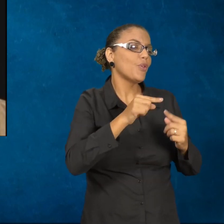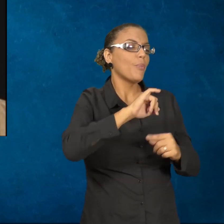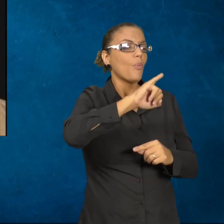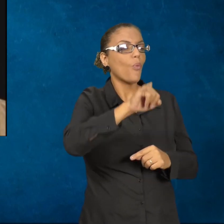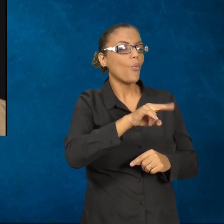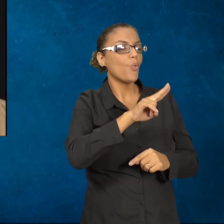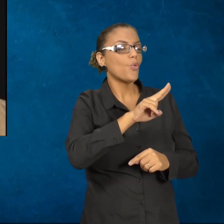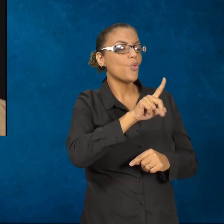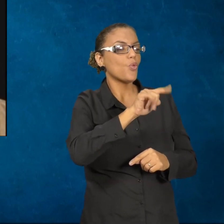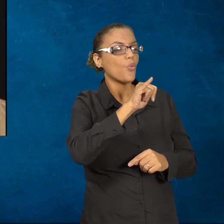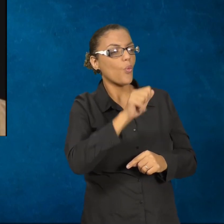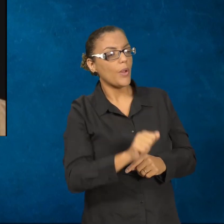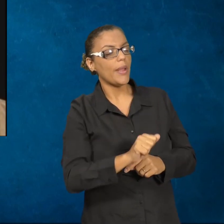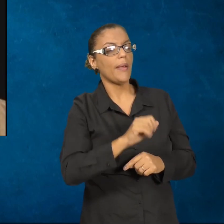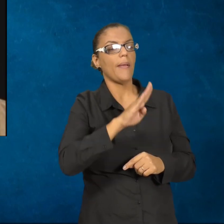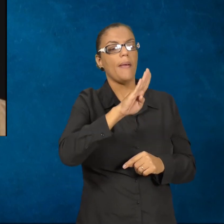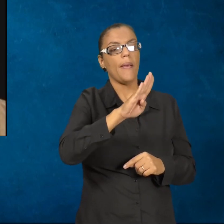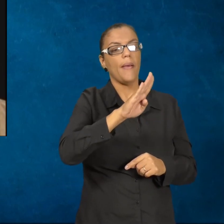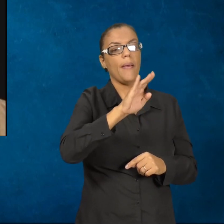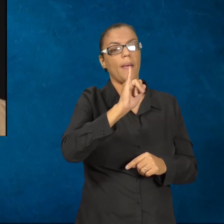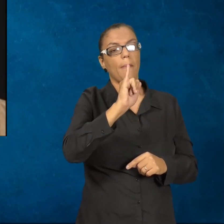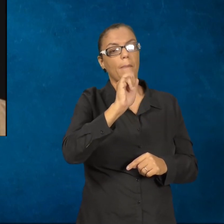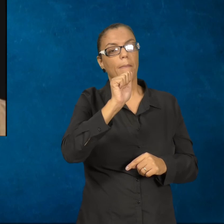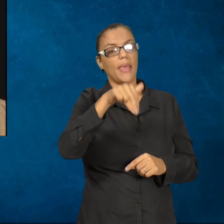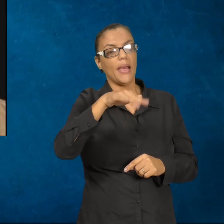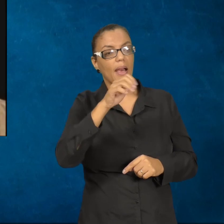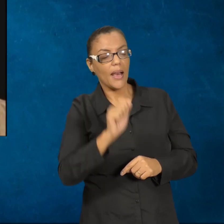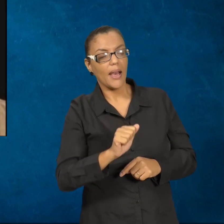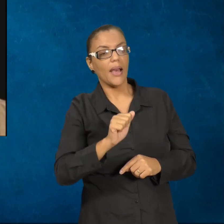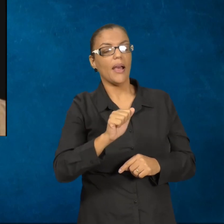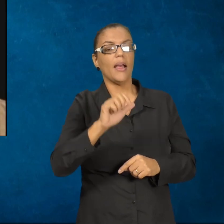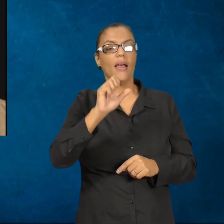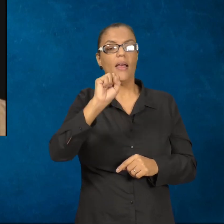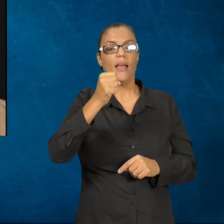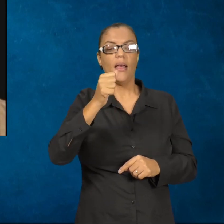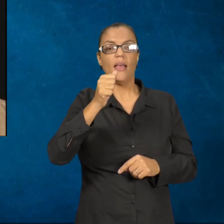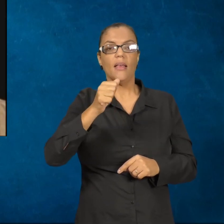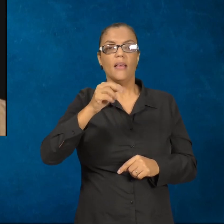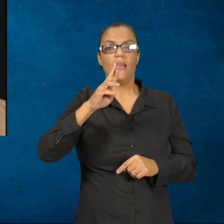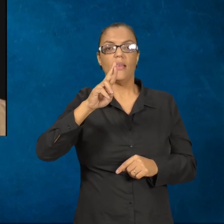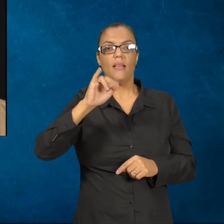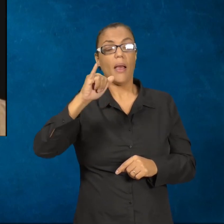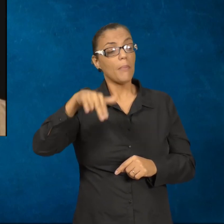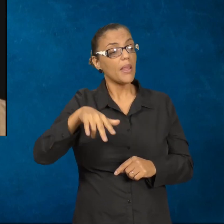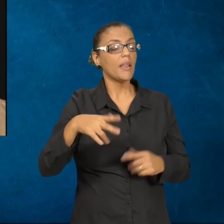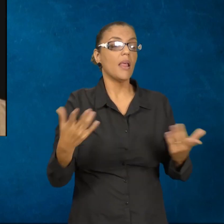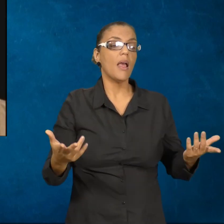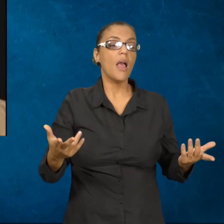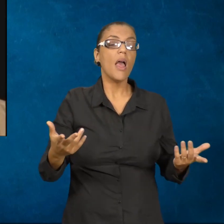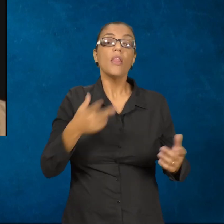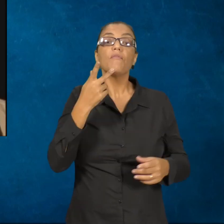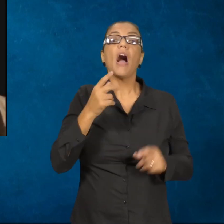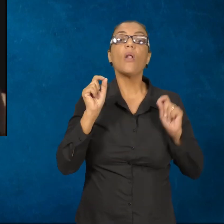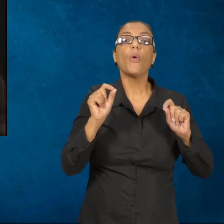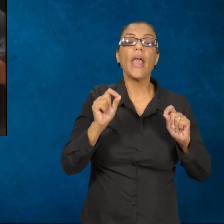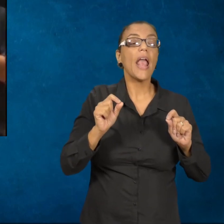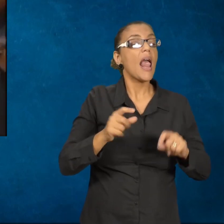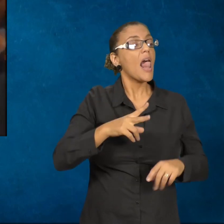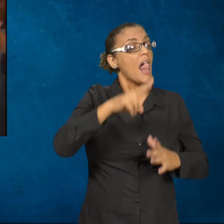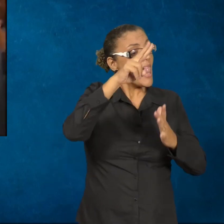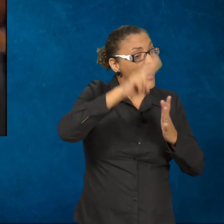Professor, em 2 palavras, o que eu falo para ele? Leia já. Começa. Tchau, gente. Obrigado. Desculpe,